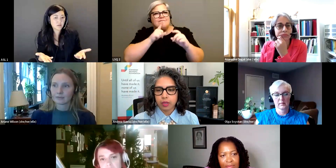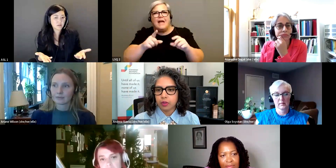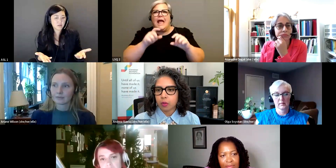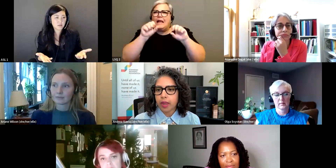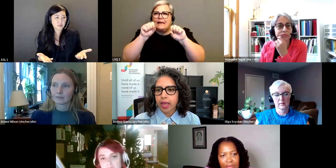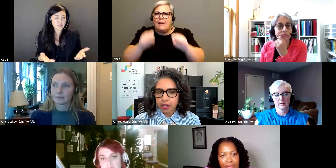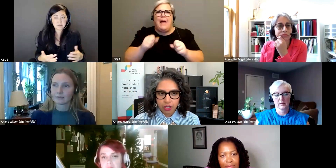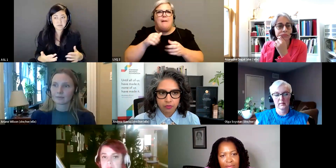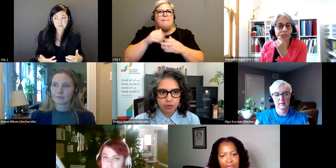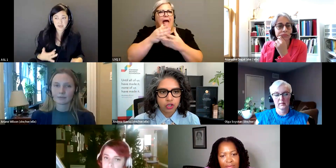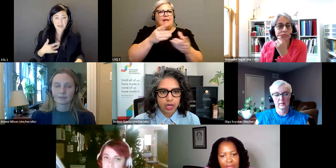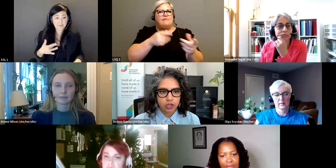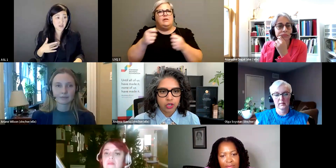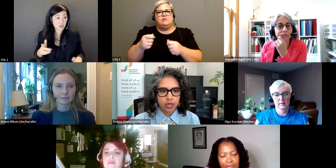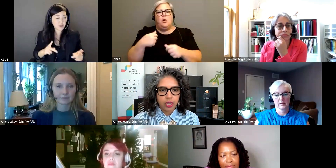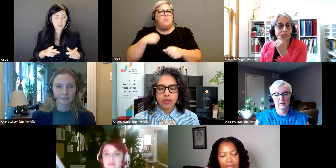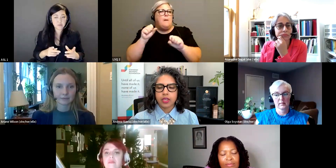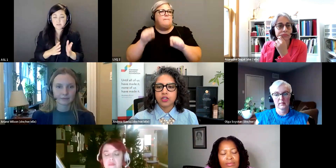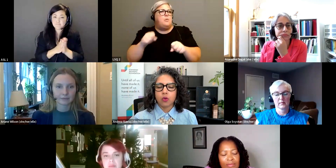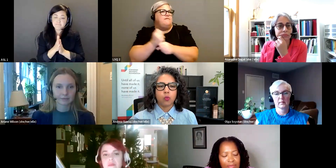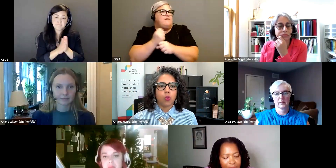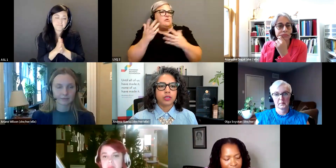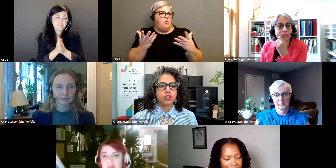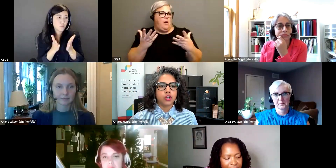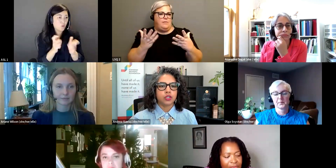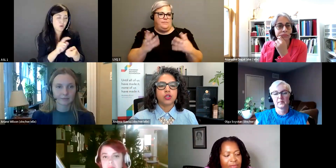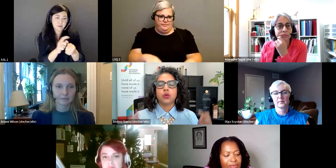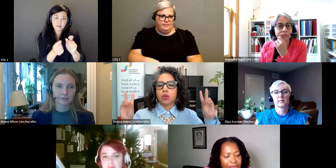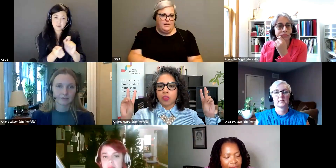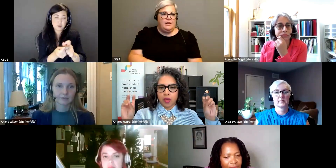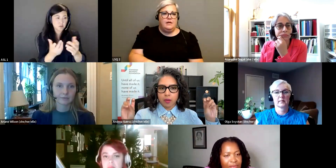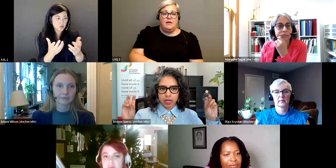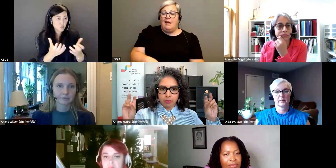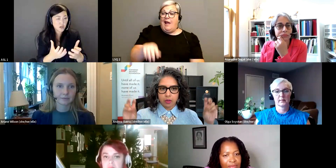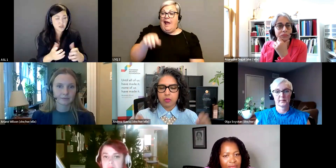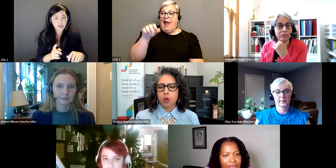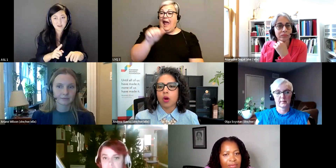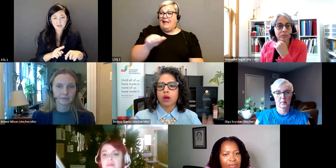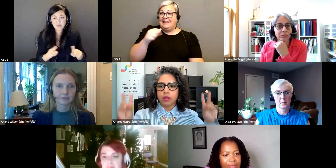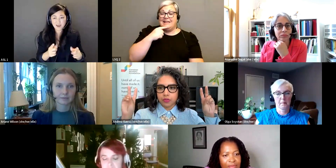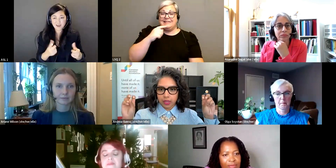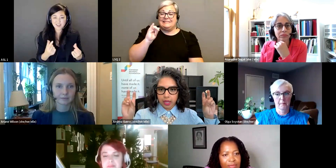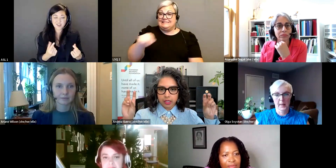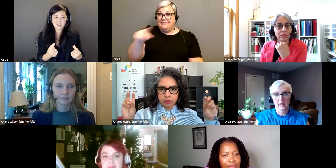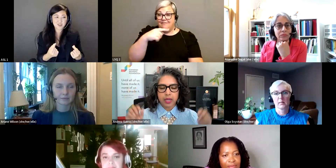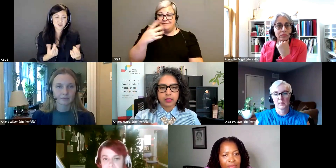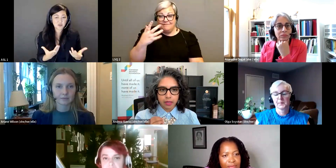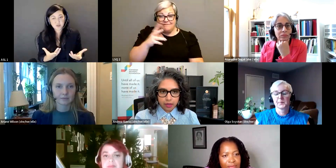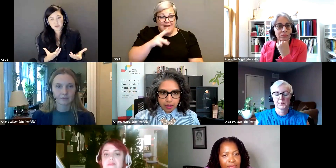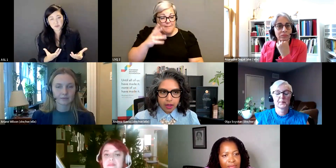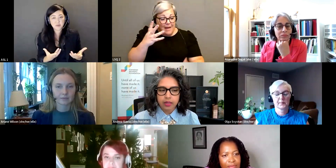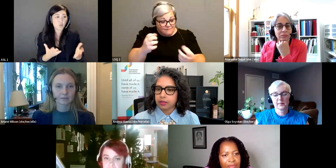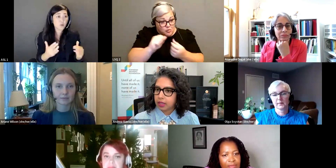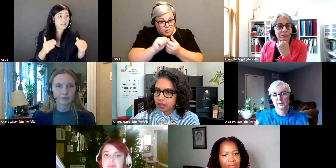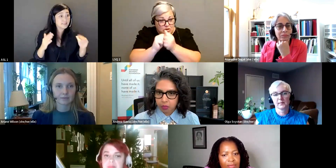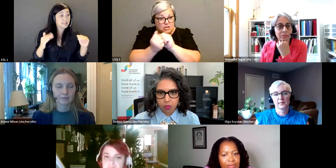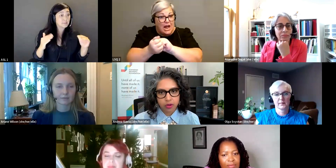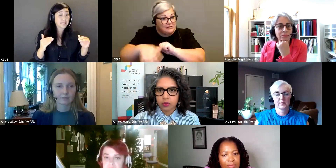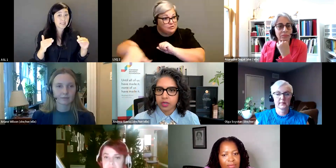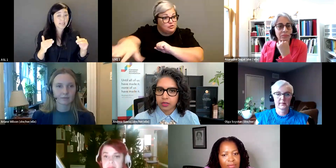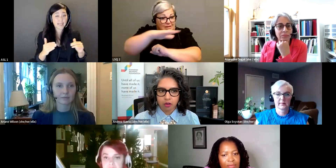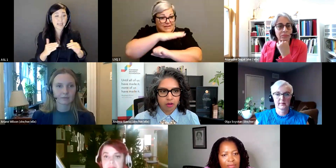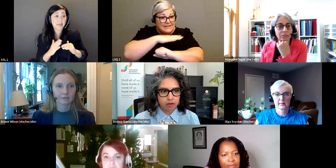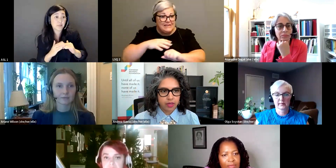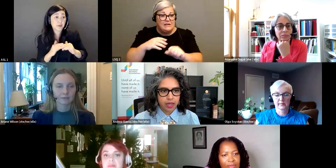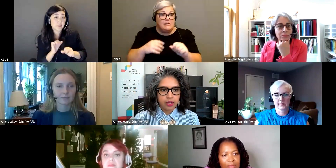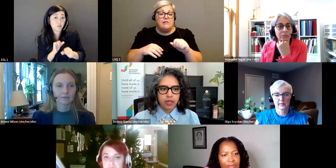Fondation. Très honnêtement, je crois que les gens ont à cœur le changement et ils veulent faire plus que le minimum